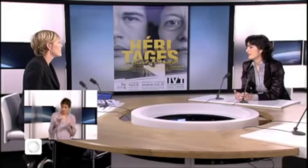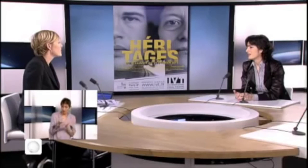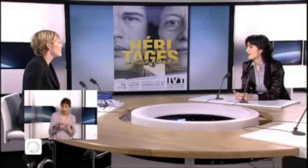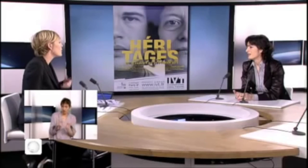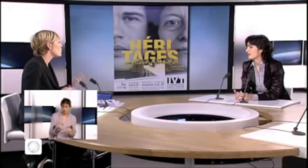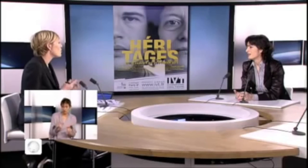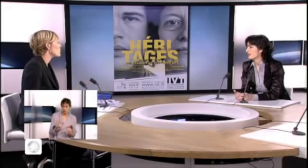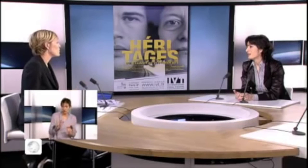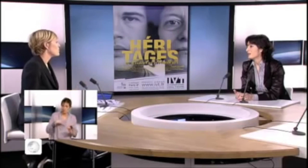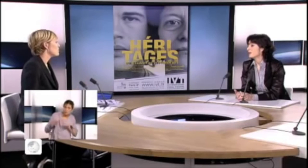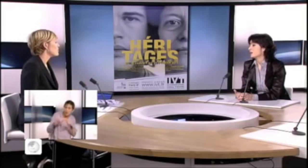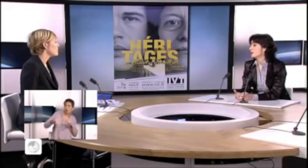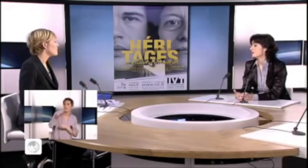cette meilleure compréhension.